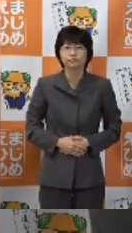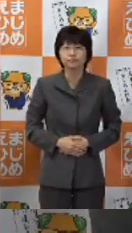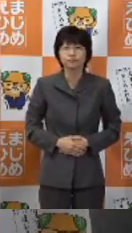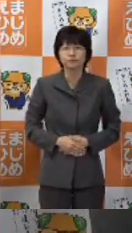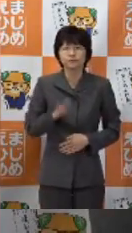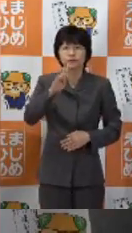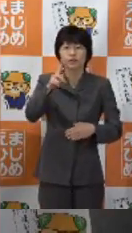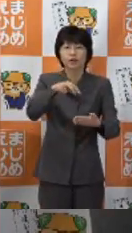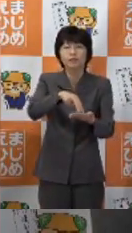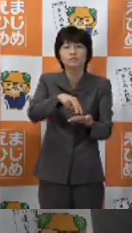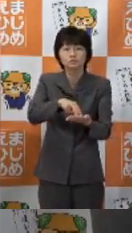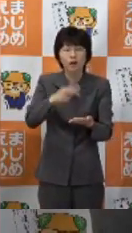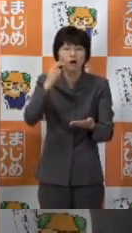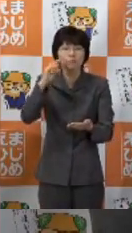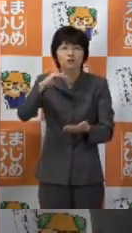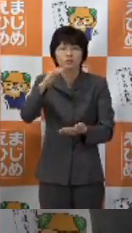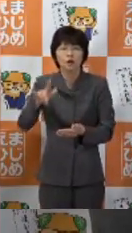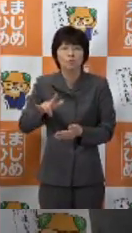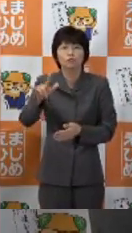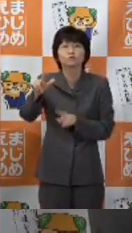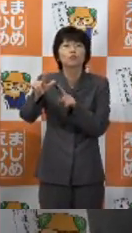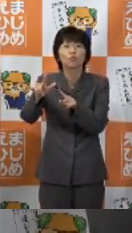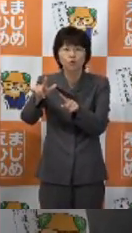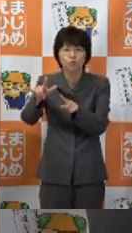この場をお借りしてアストンで